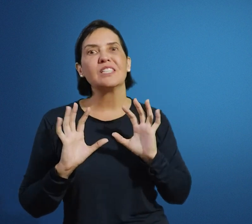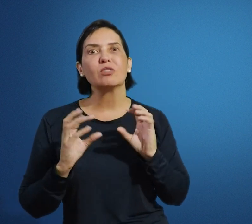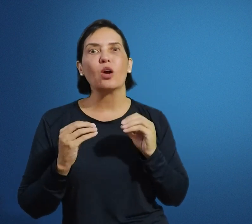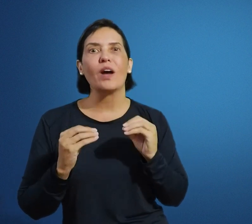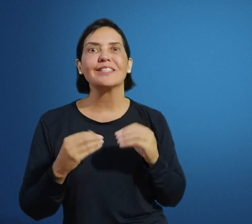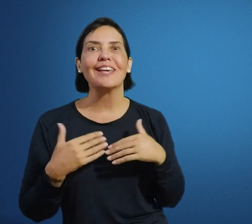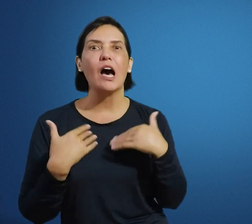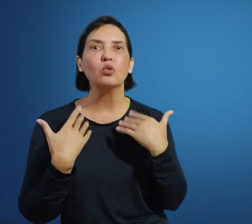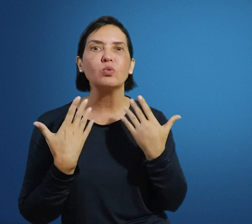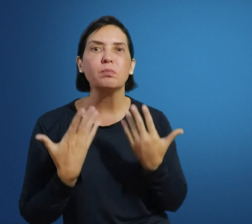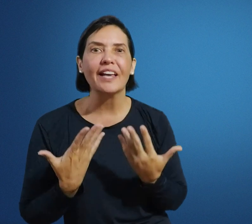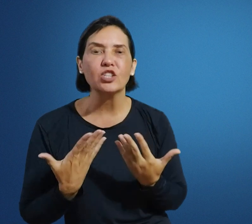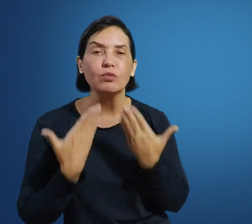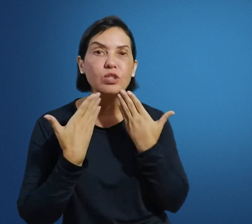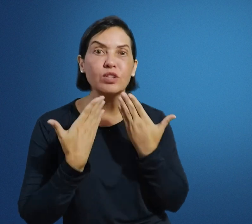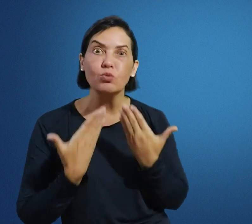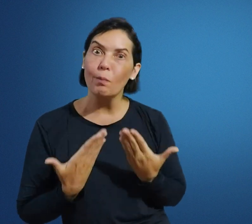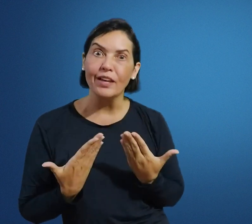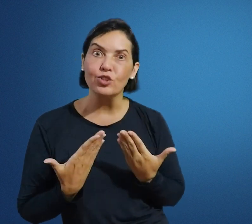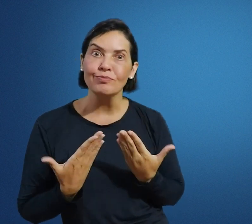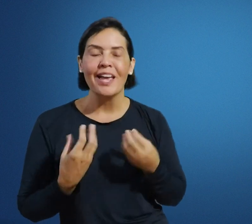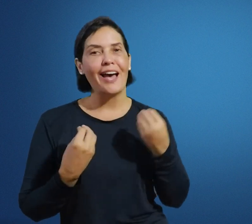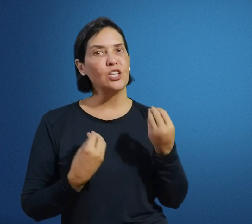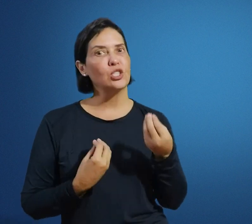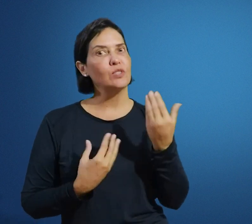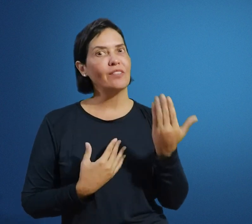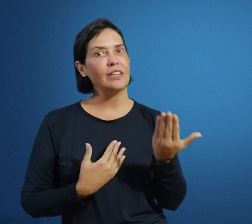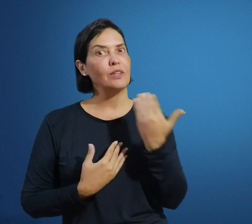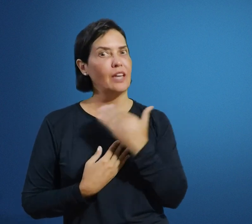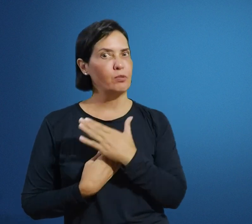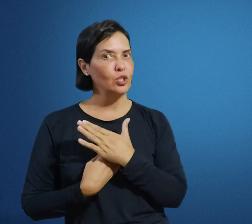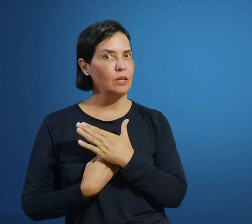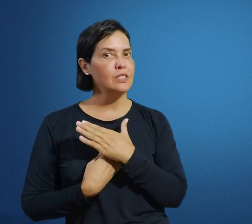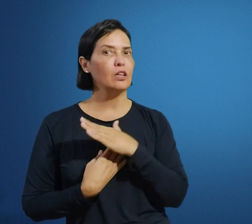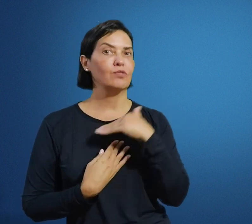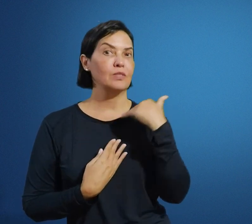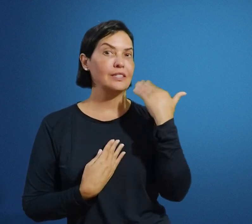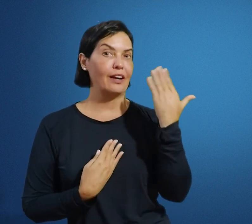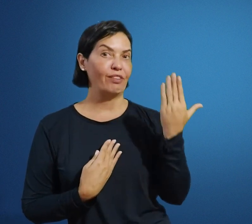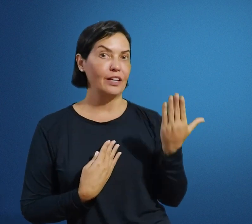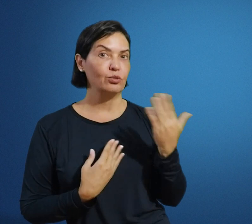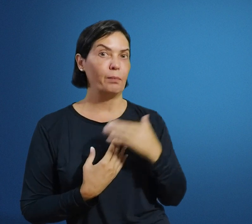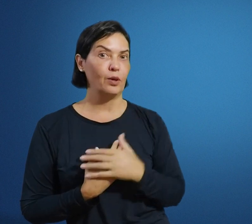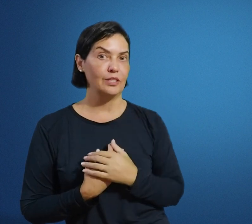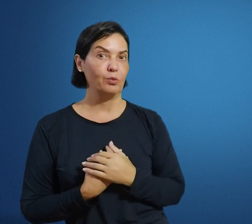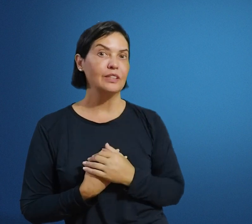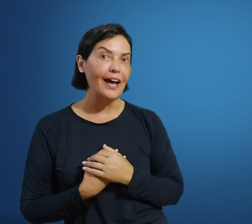precisam ser quase que autoexplicativos visualmente. Além disso, você vai ter o intérprete de Libras, que nós vamos estar falando na próxima